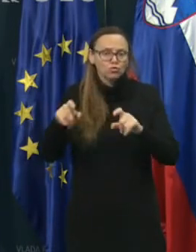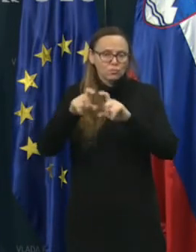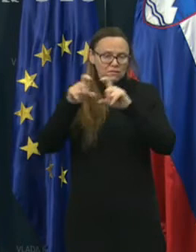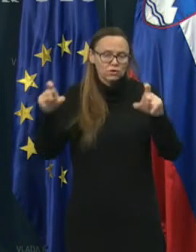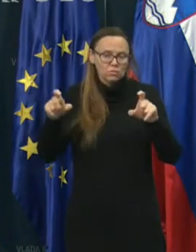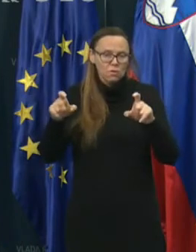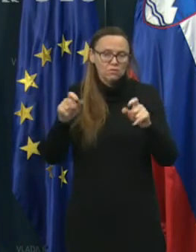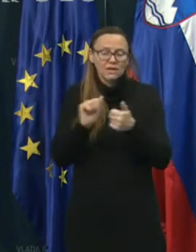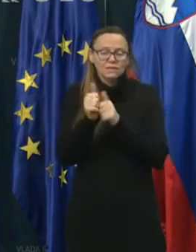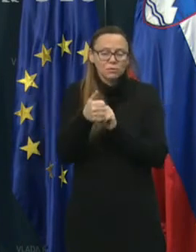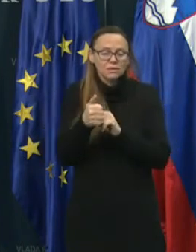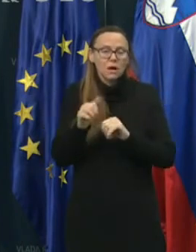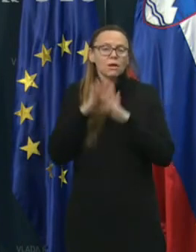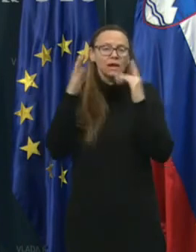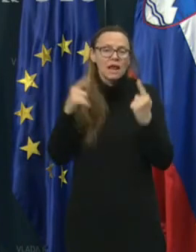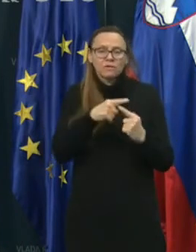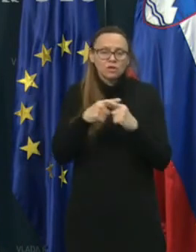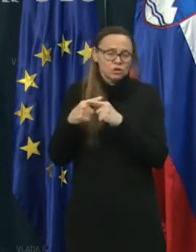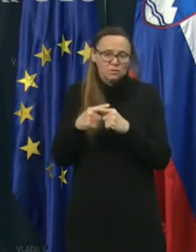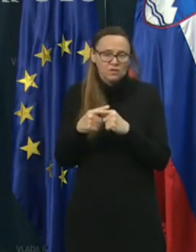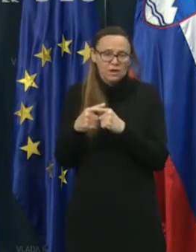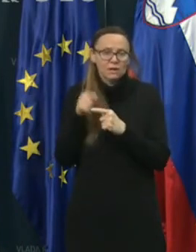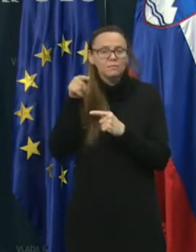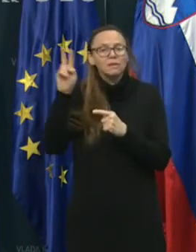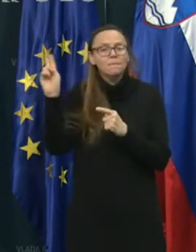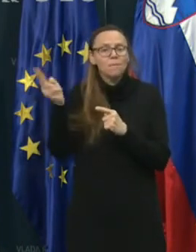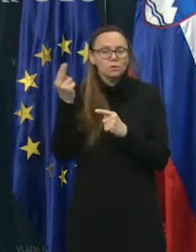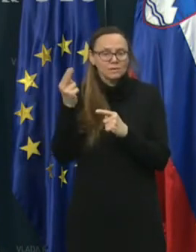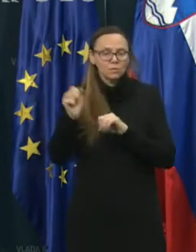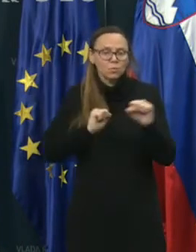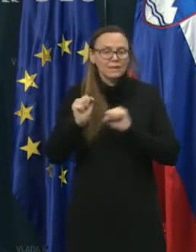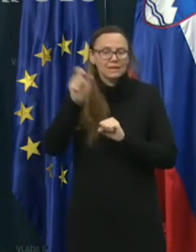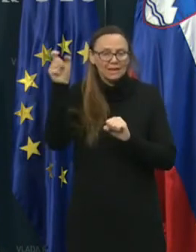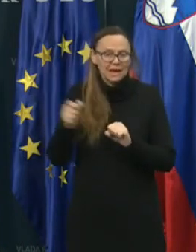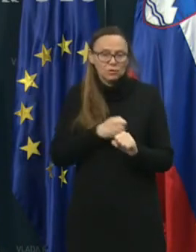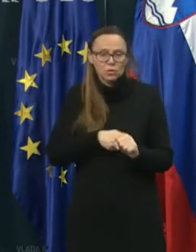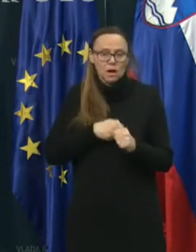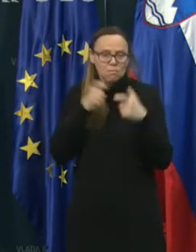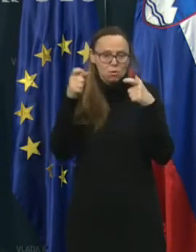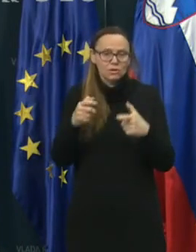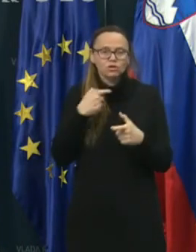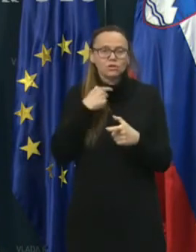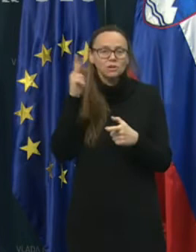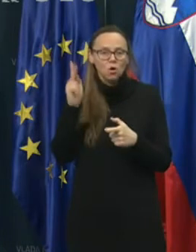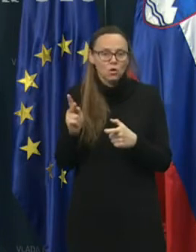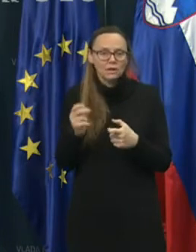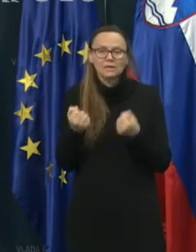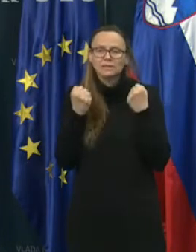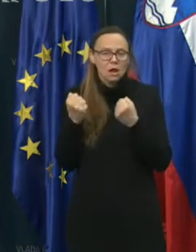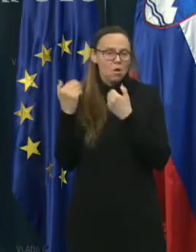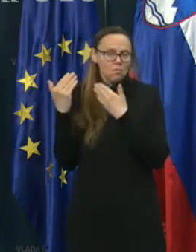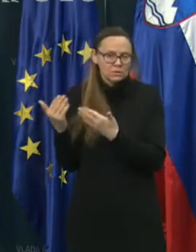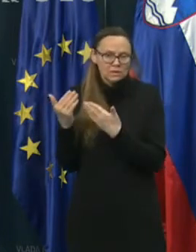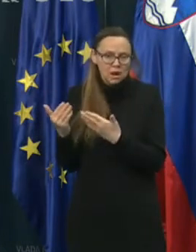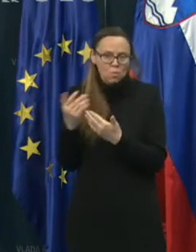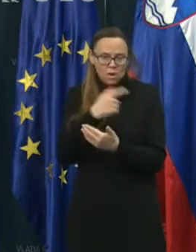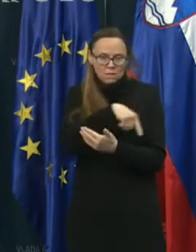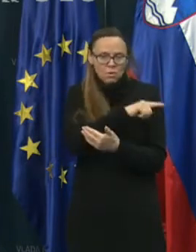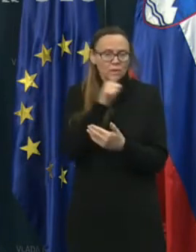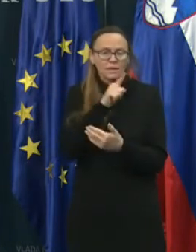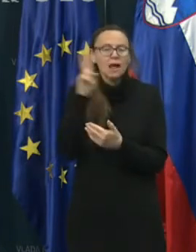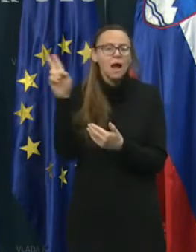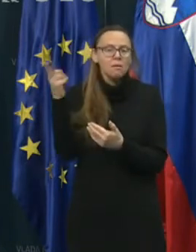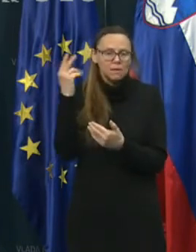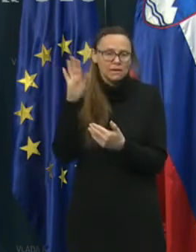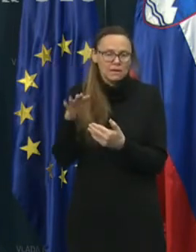največjim tveganjem. Ta poziv direktorja bolnišnice Golnik zelo pozdravljamo in apeliramo